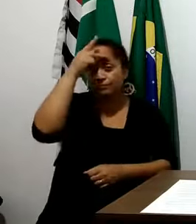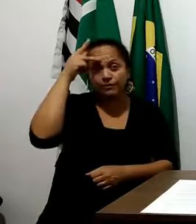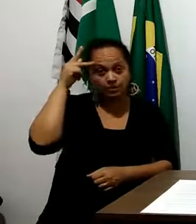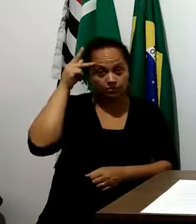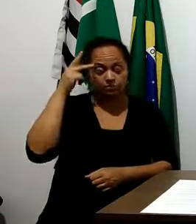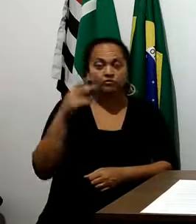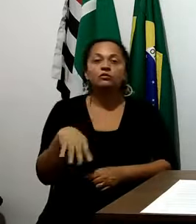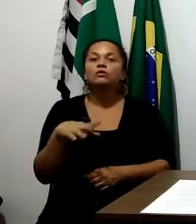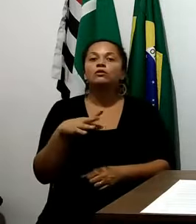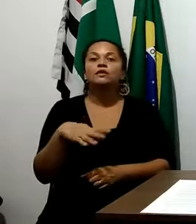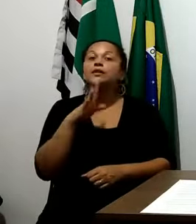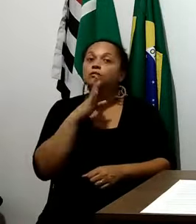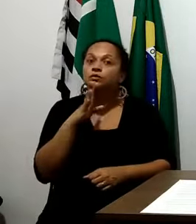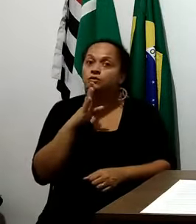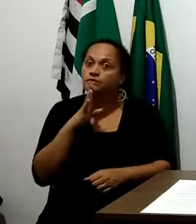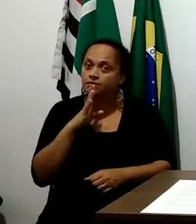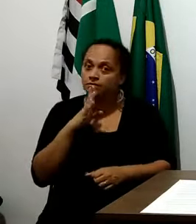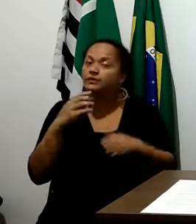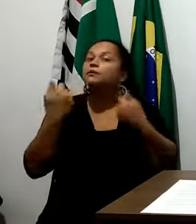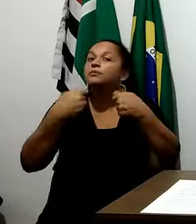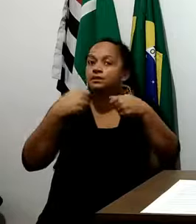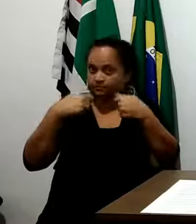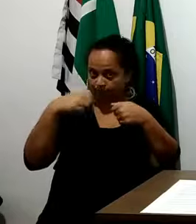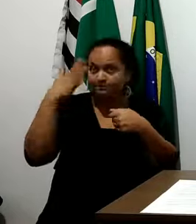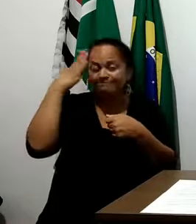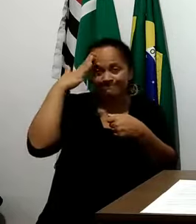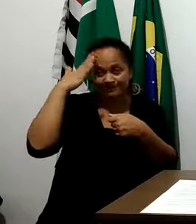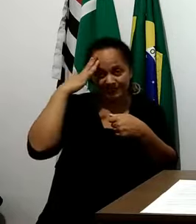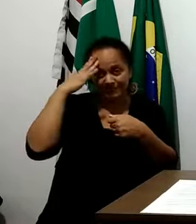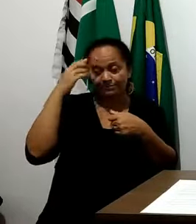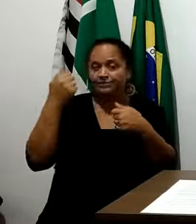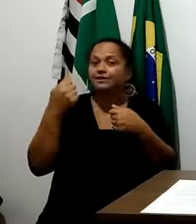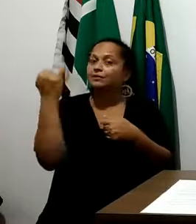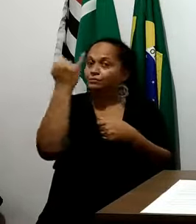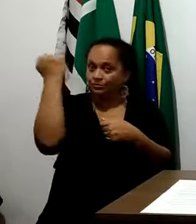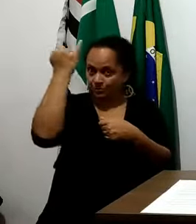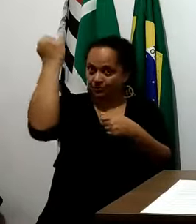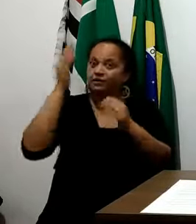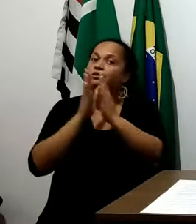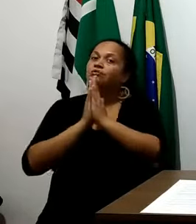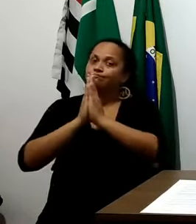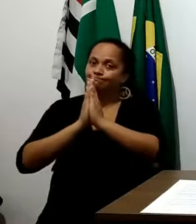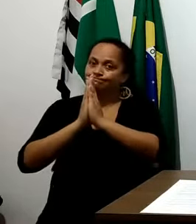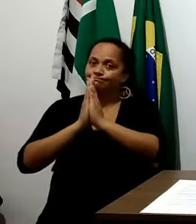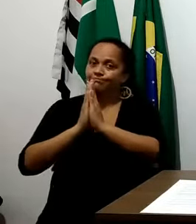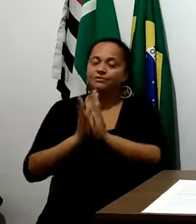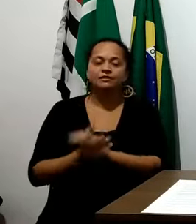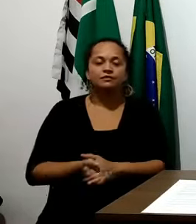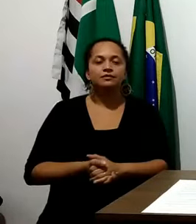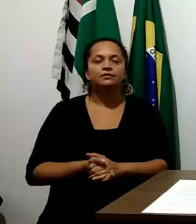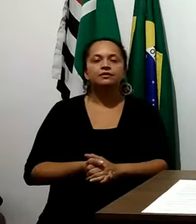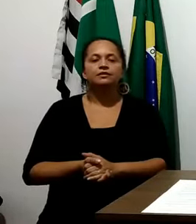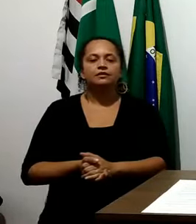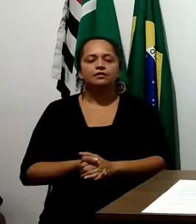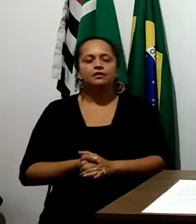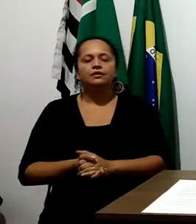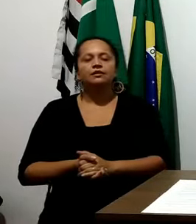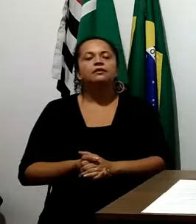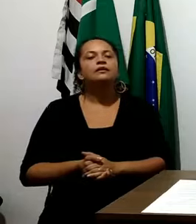estão à nossa volta e que precisam de uma intercessão. Eu queria refletir com